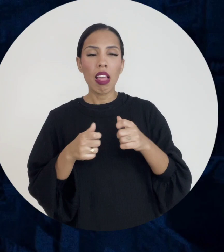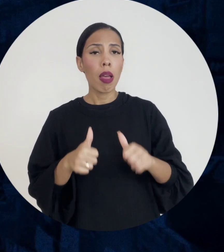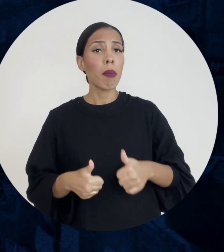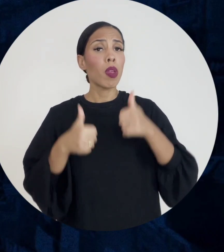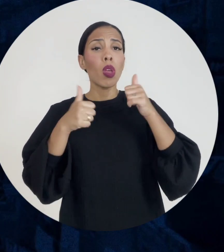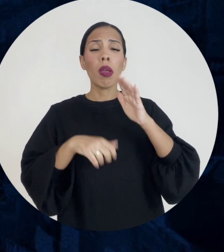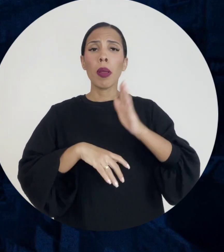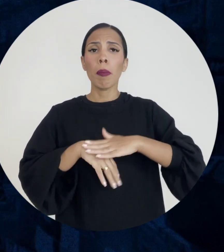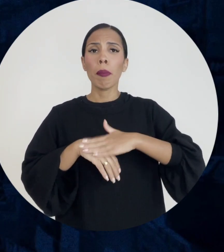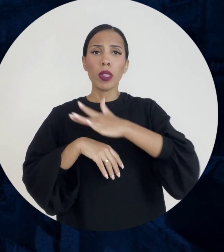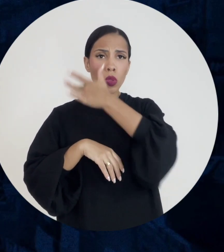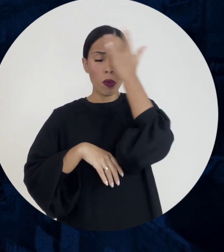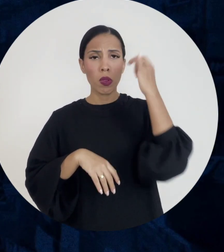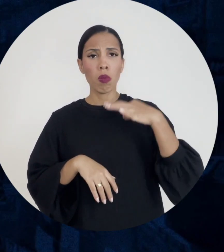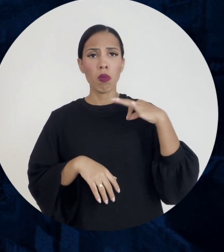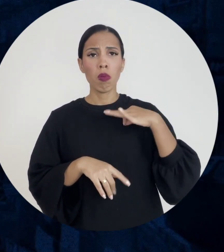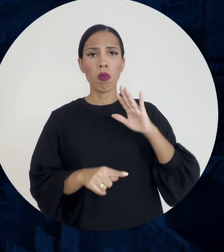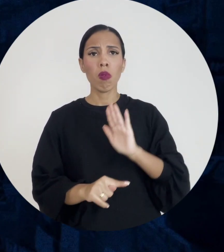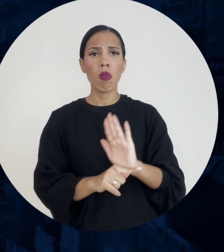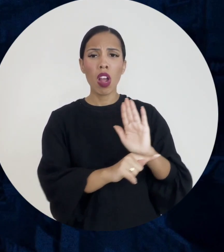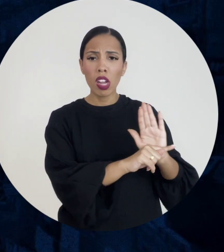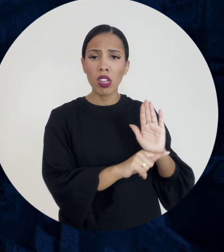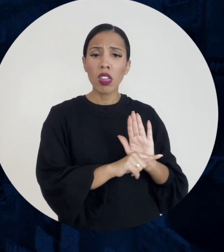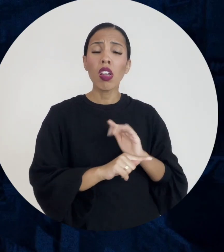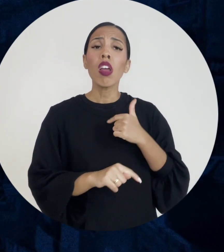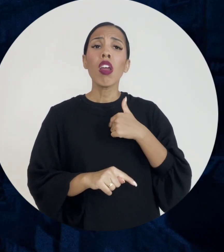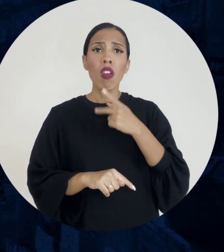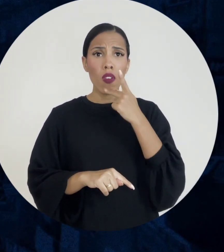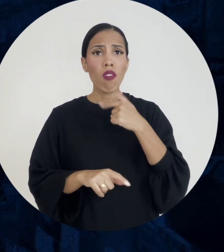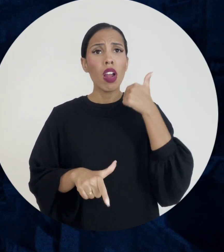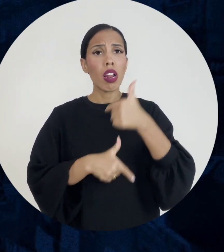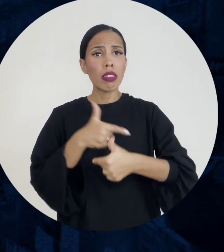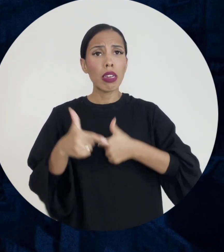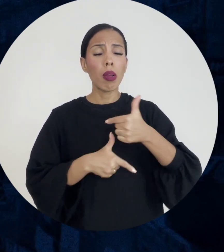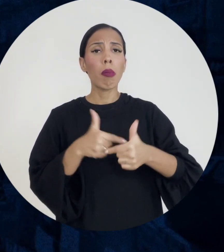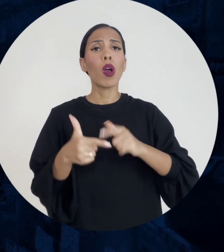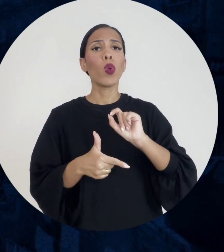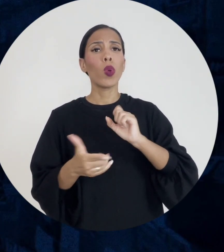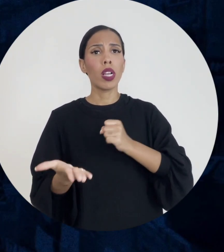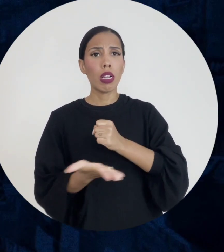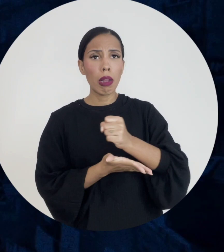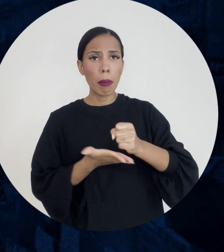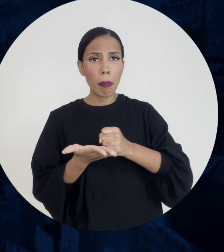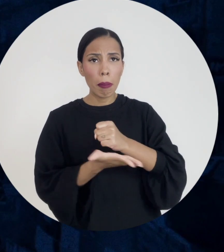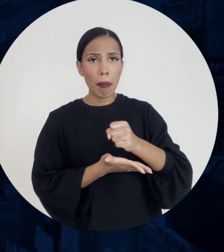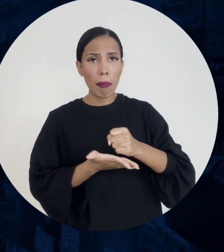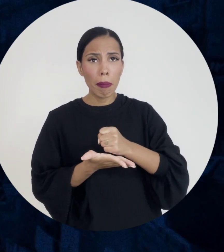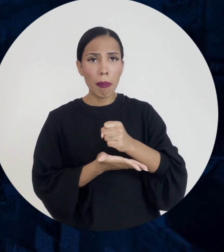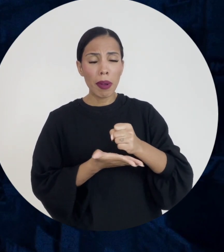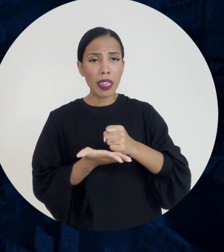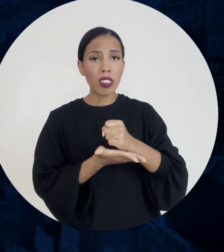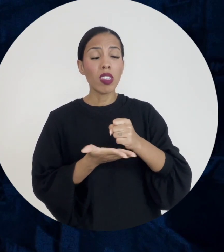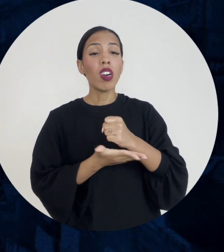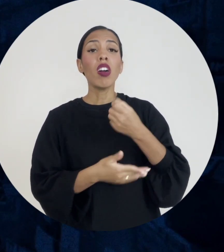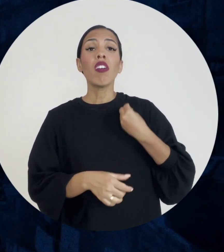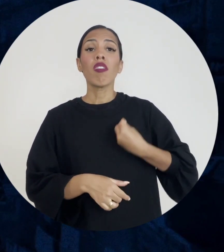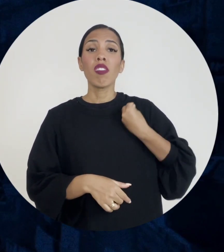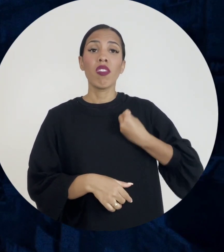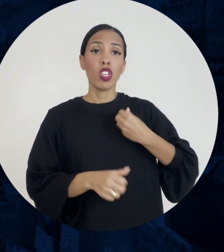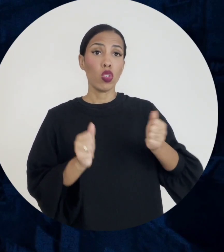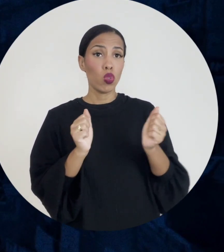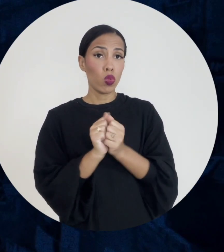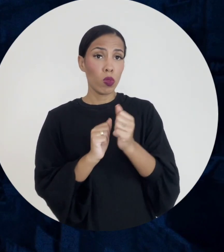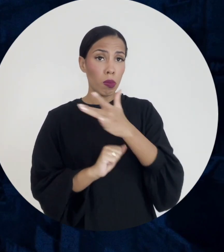mutirão, né? Eu digo que foi um trabalho de base, né? E conviver com essas pessoas